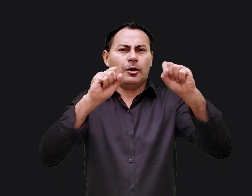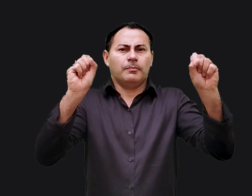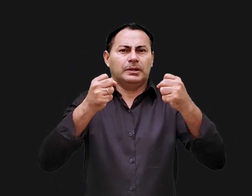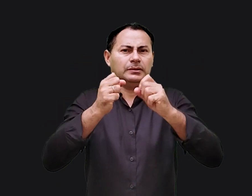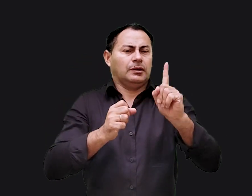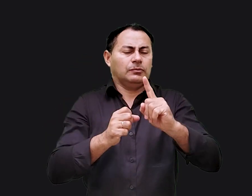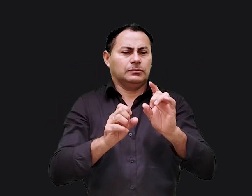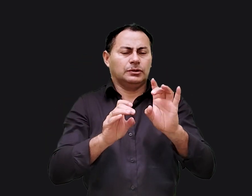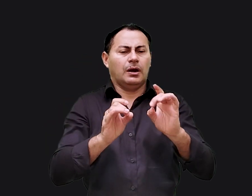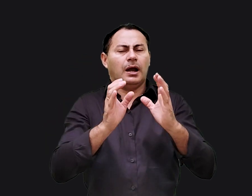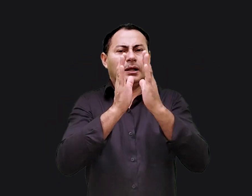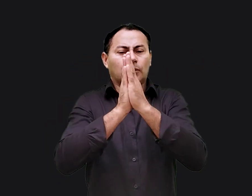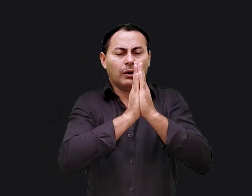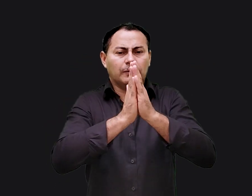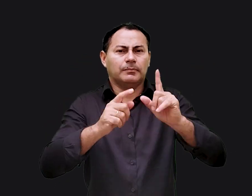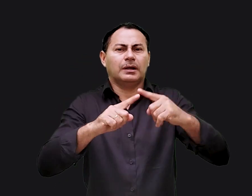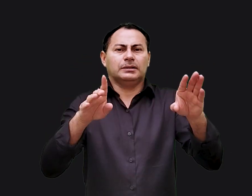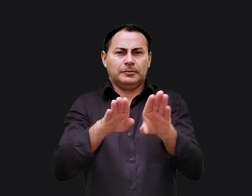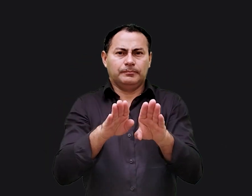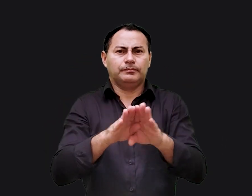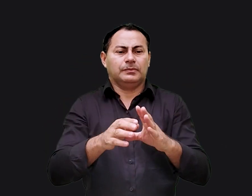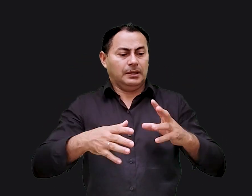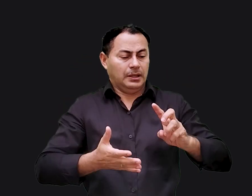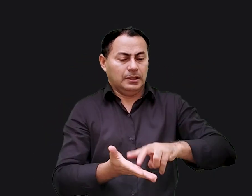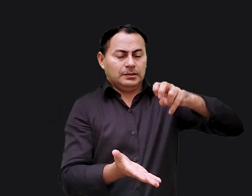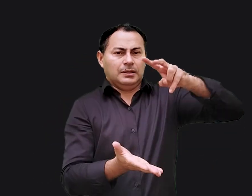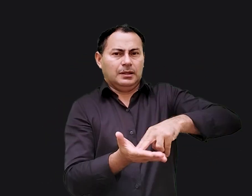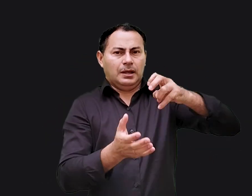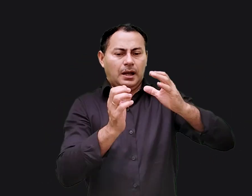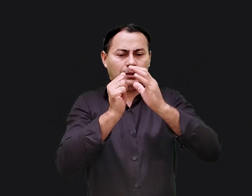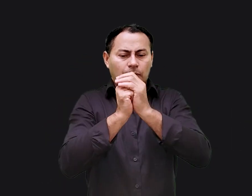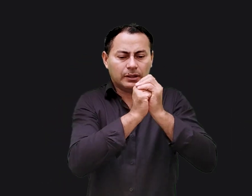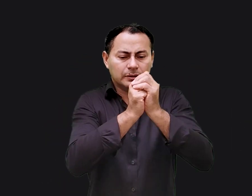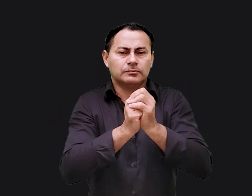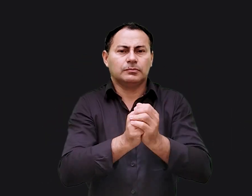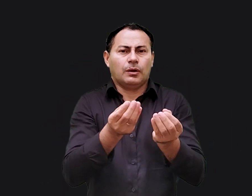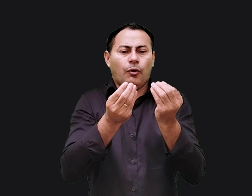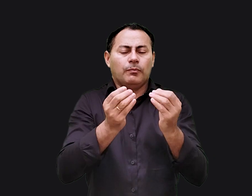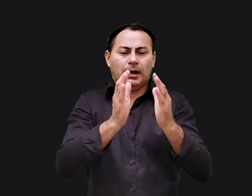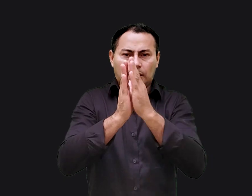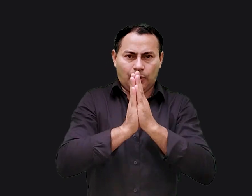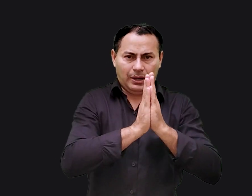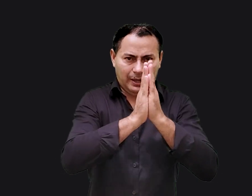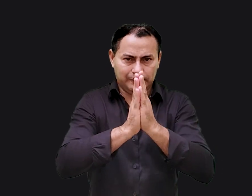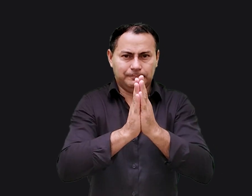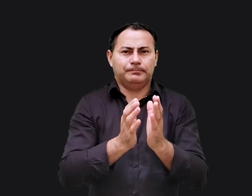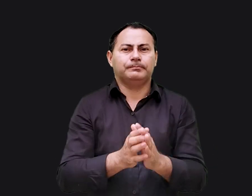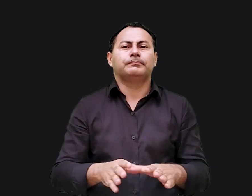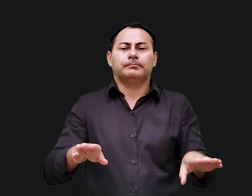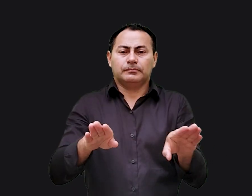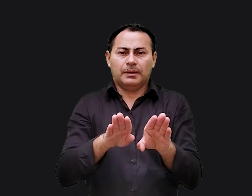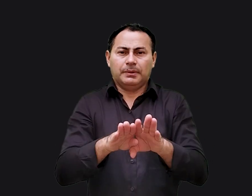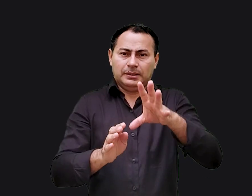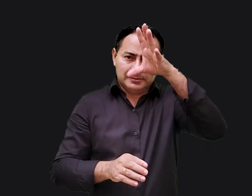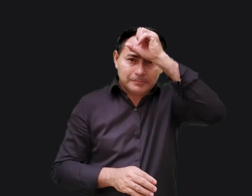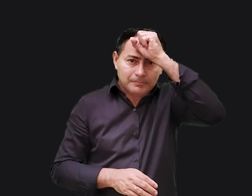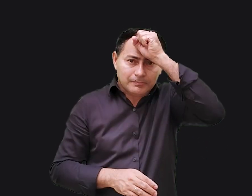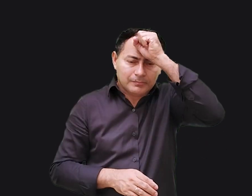o salmista não apenas adora, mas também exorta a adoração e como adorar. Também